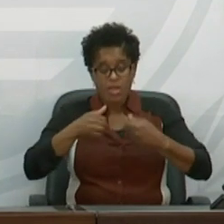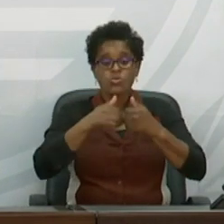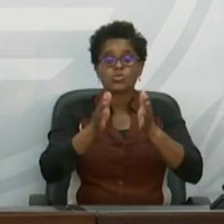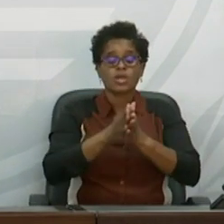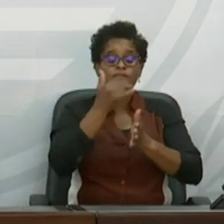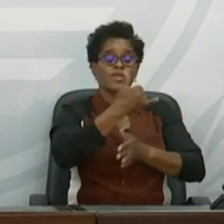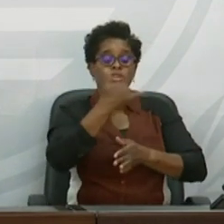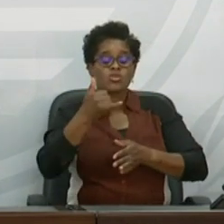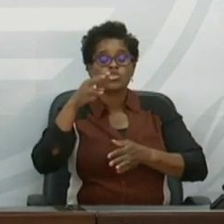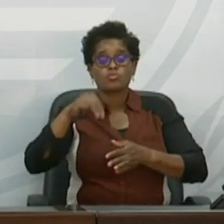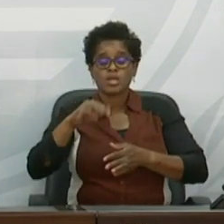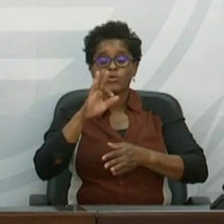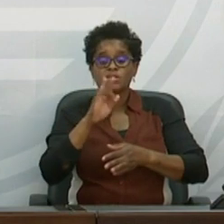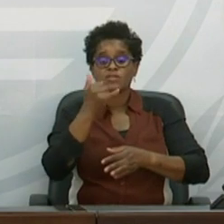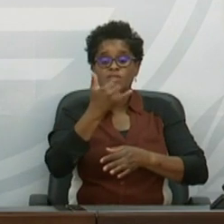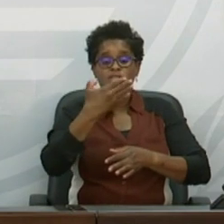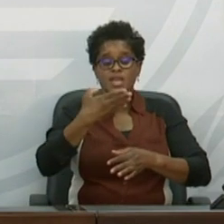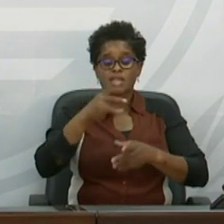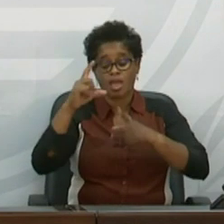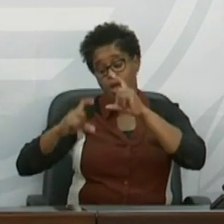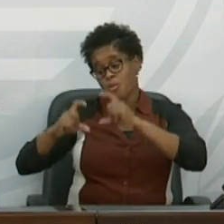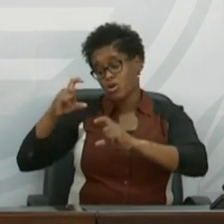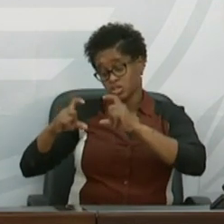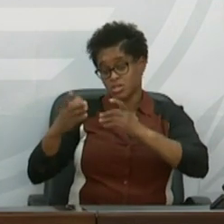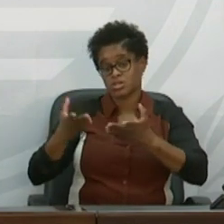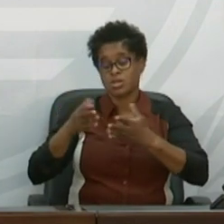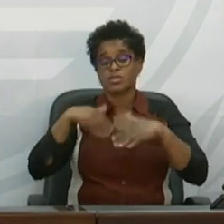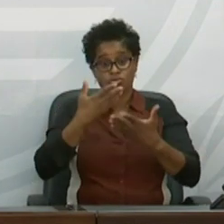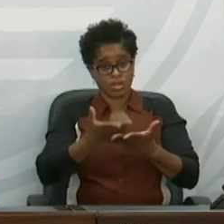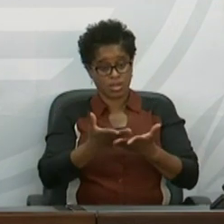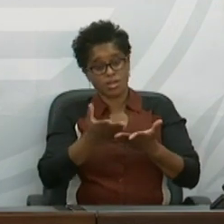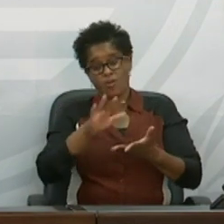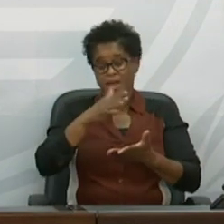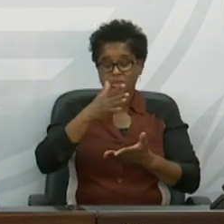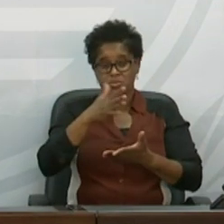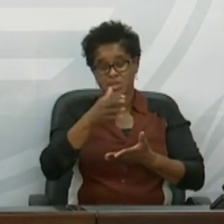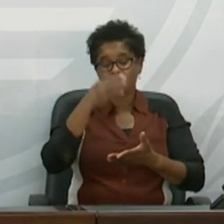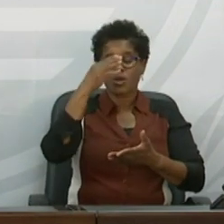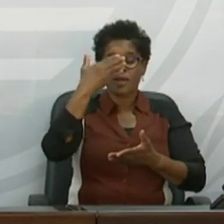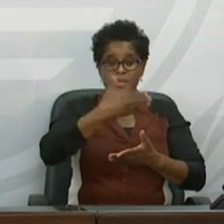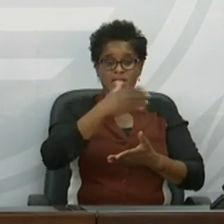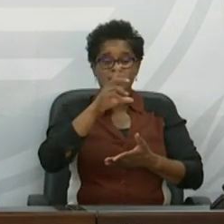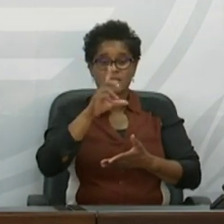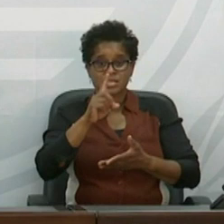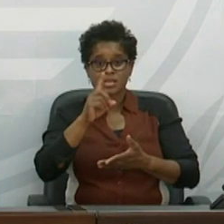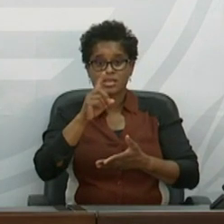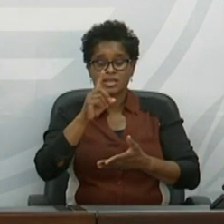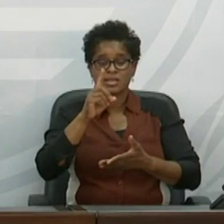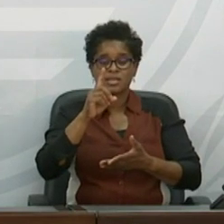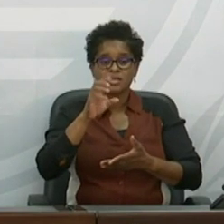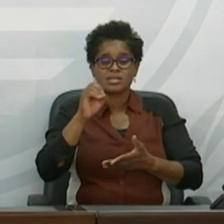de 22.427 amostras, o que nos dá uma média de 1.601 amostras por